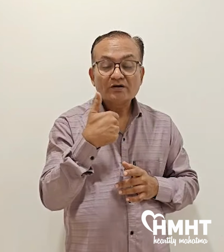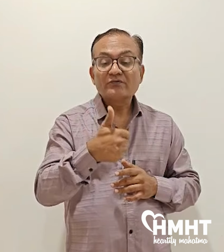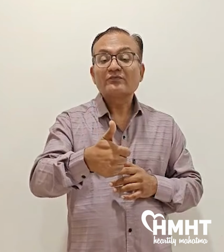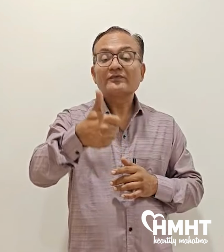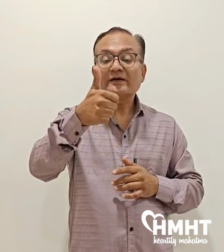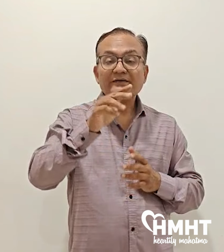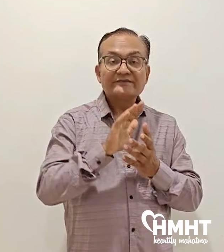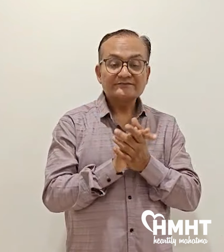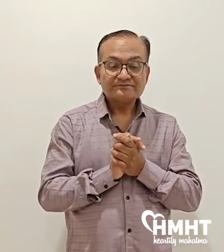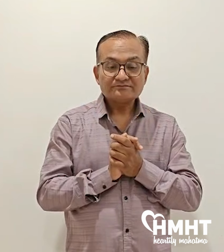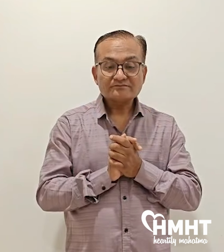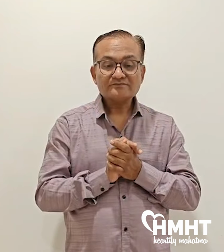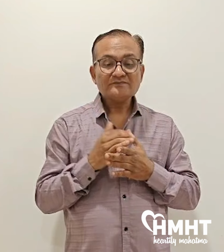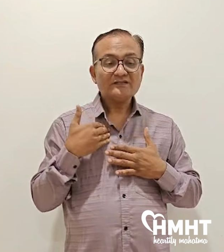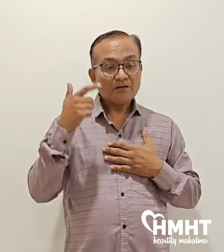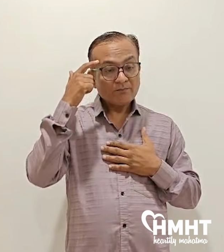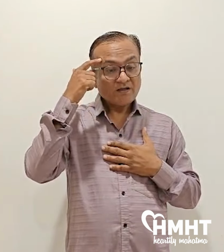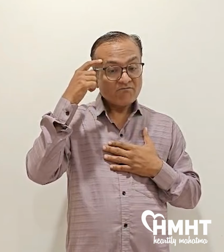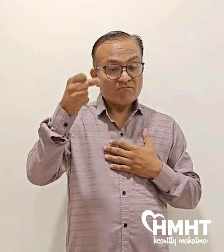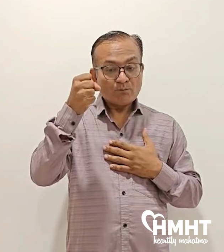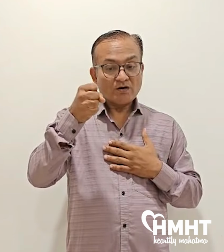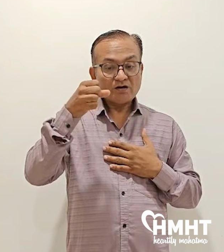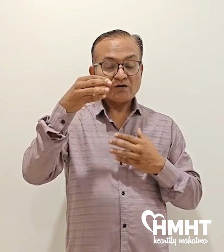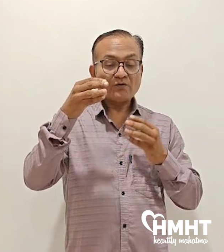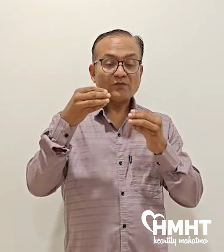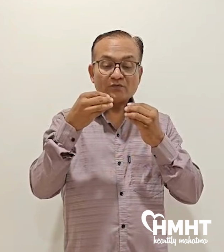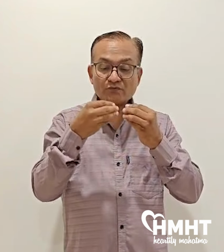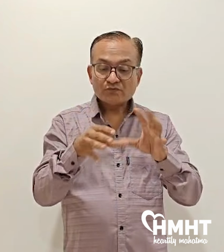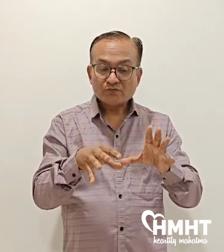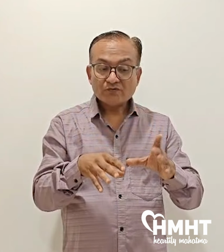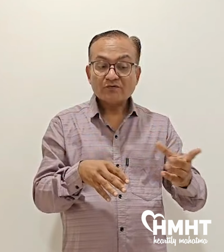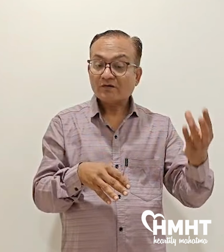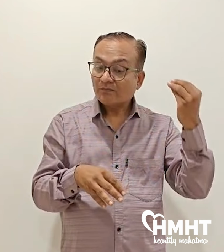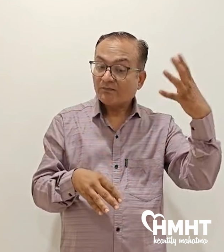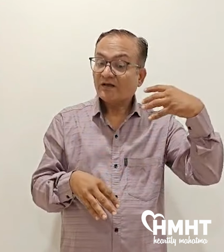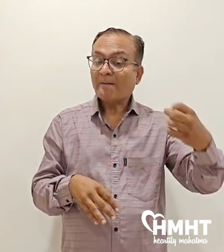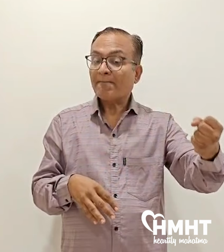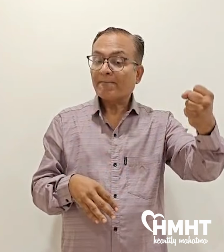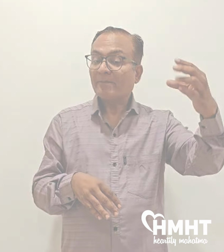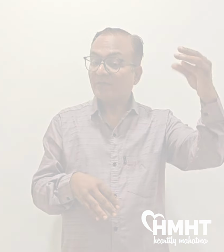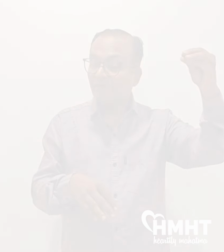હા, છોડશું ને જેમ આપણે ખેંચવાનું છોડીએ ને તો એનું ઢીલું મુકાતું જાય. હા,